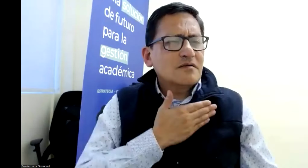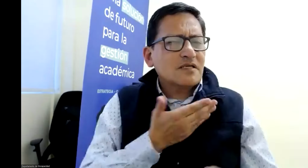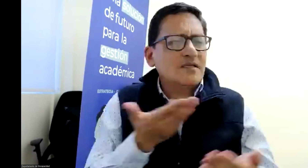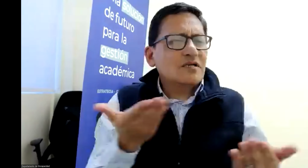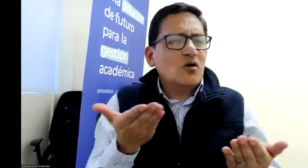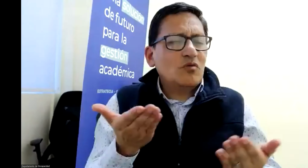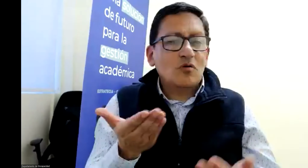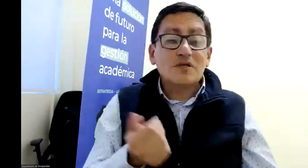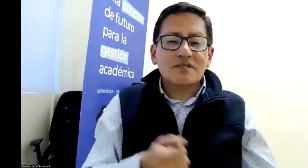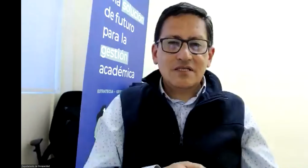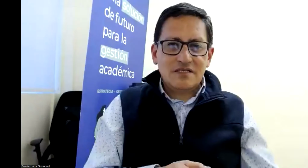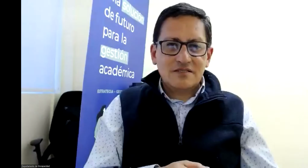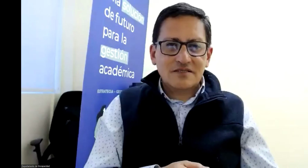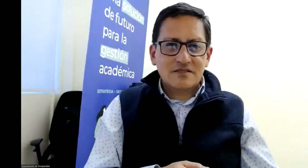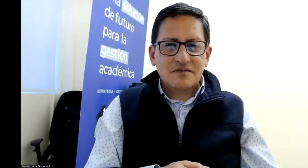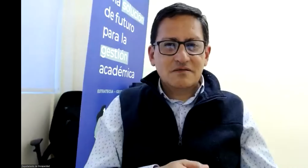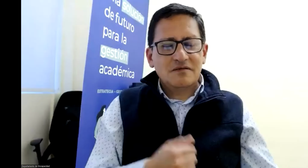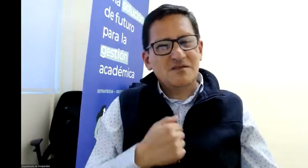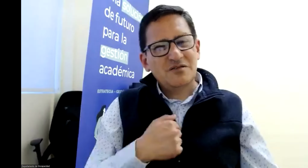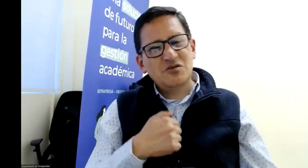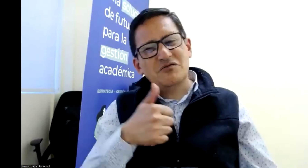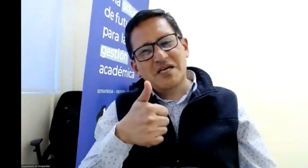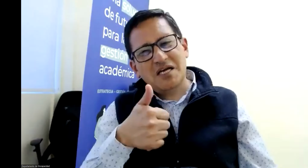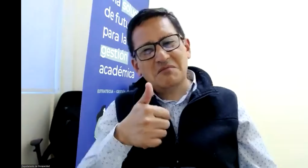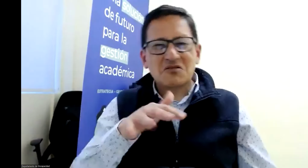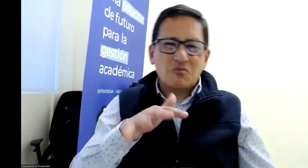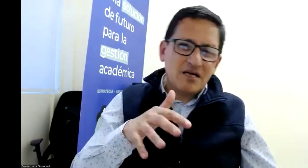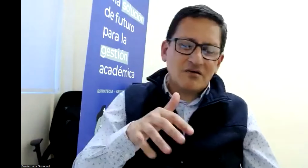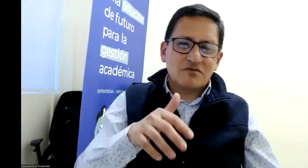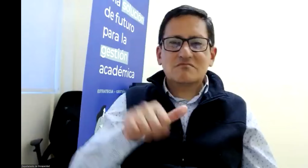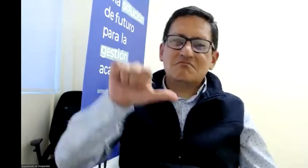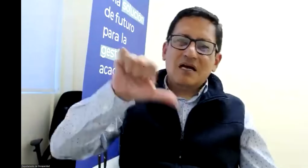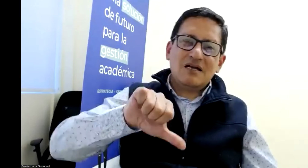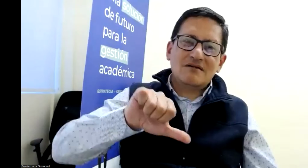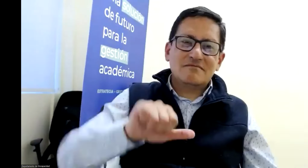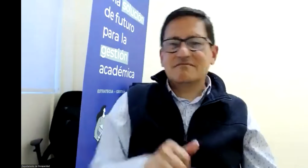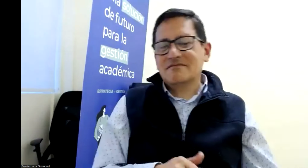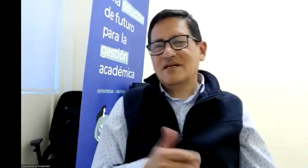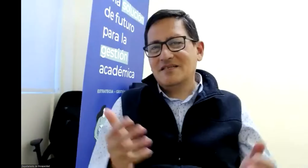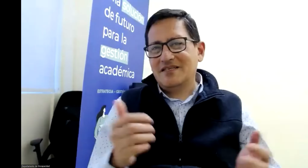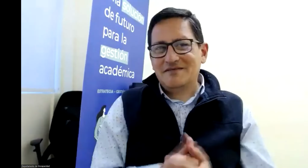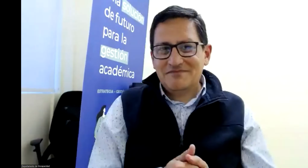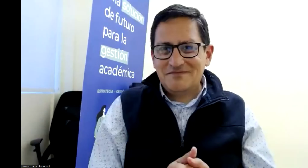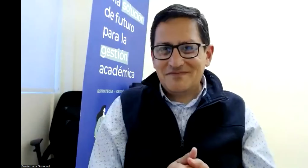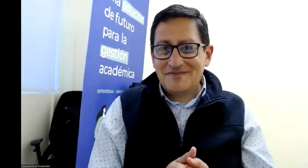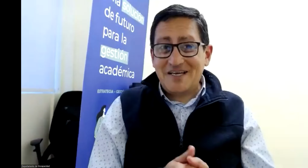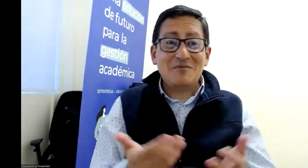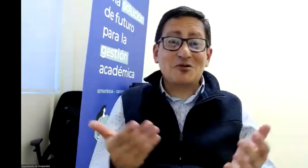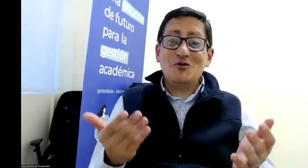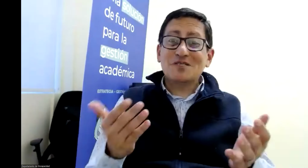sentir ¿cómo? ¿cómo te sientes? ¿yo? ¿bien? ¿más o menos? ¿mal? etcétera ahí tenemos todos